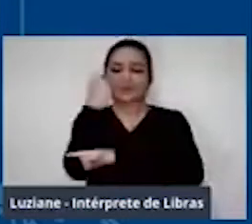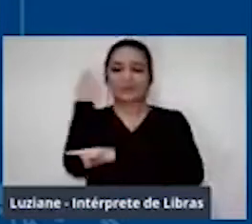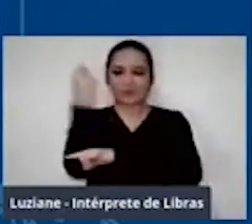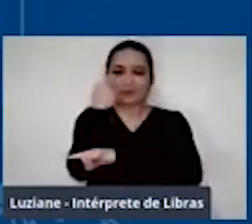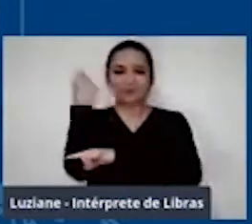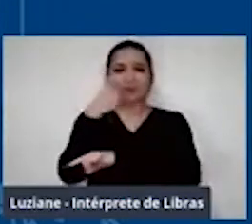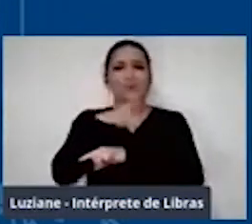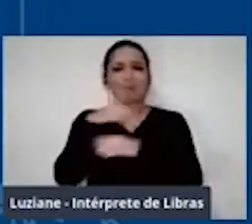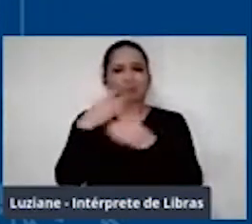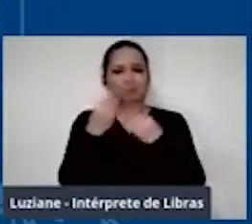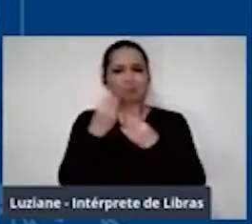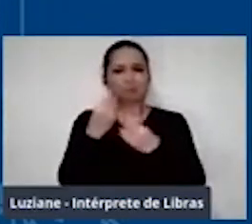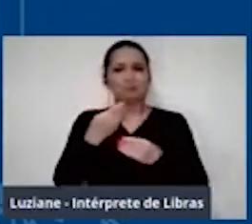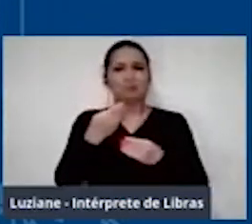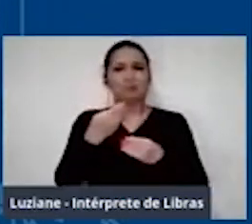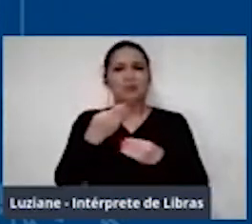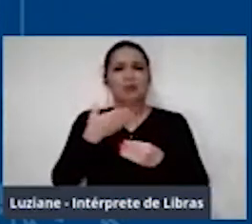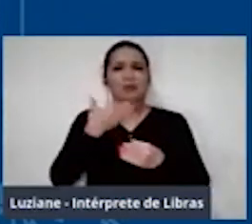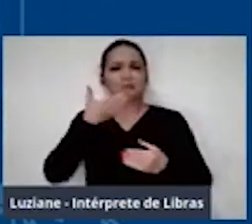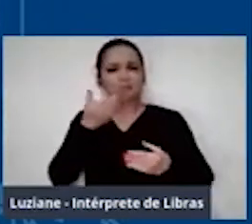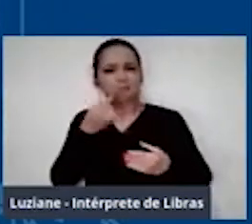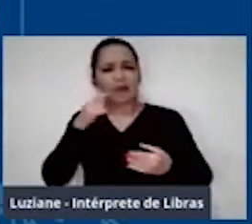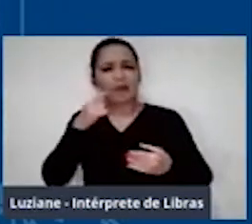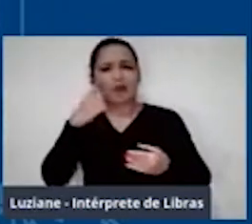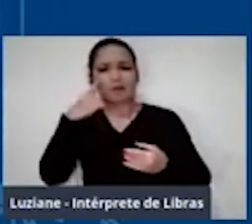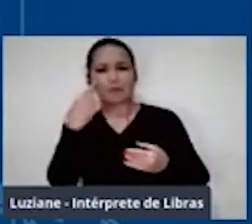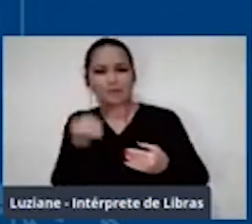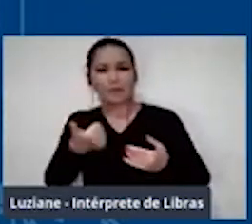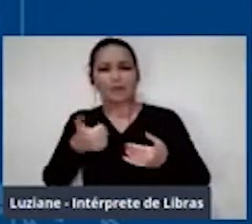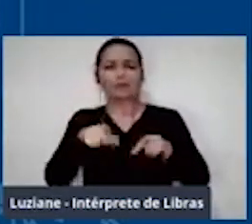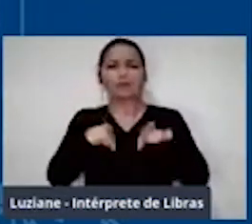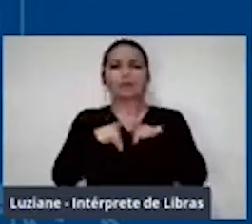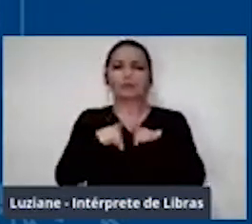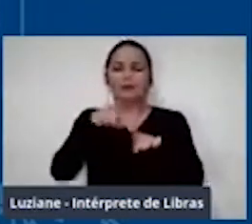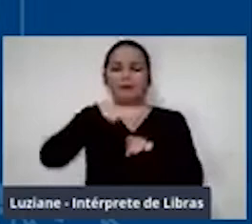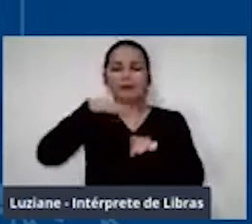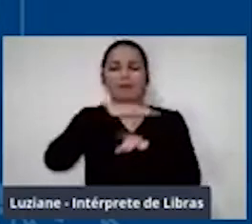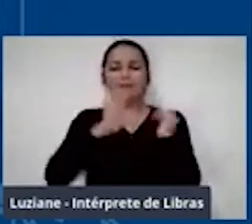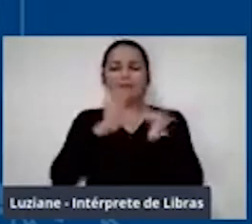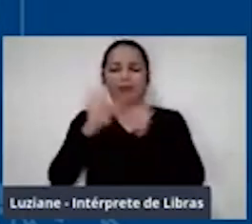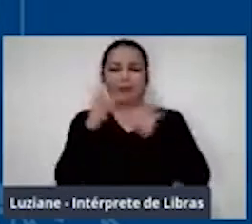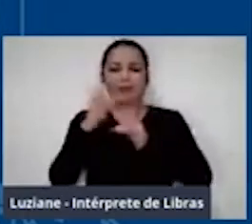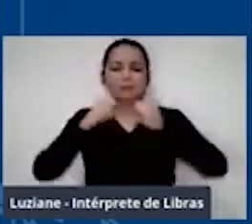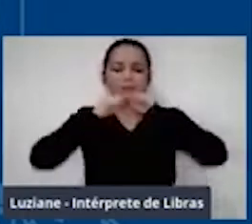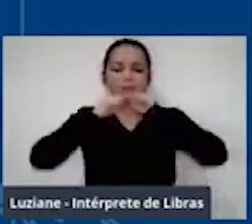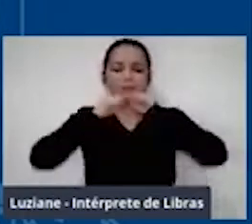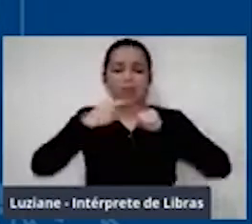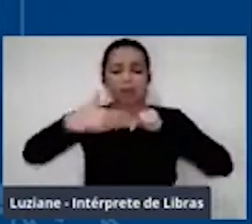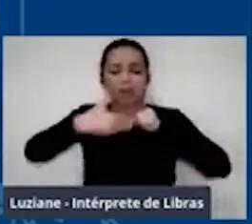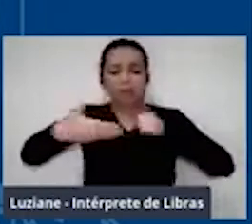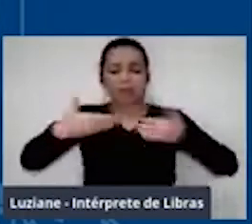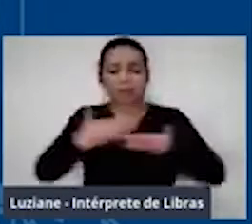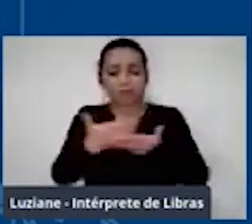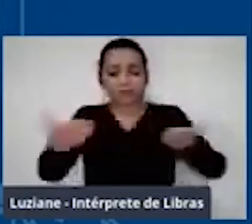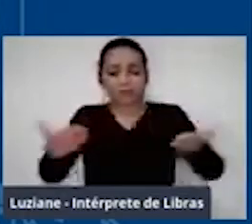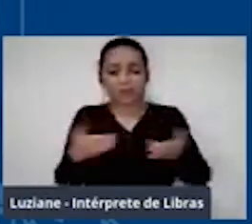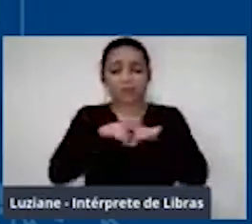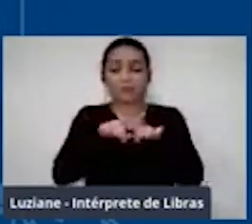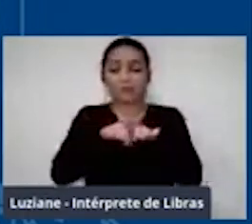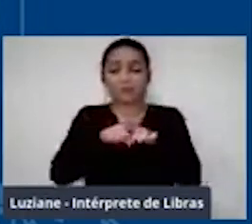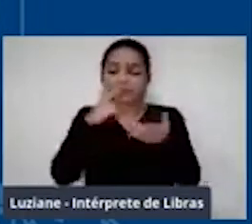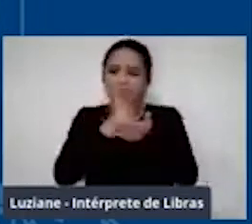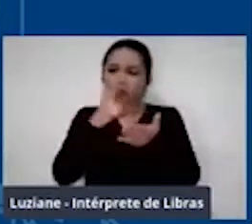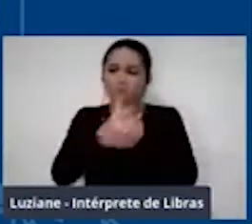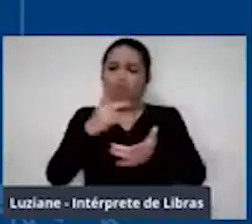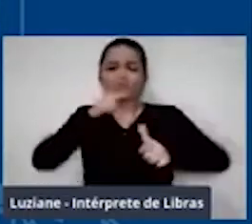cumprimentos aí a Secretaria de Agricultura, a área técnica dessas secretarias, e é esse ambiente que a gente precisa perseguir e